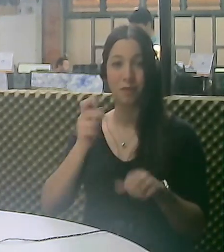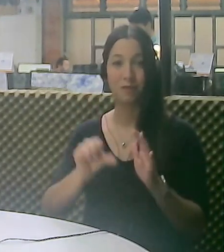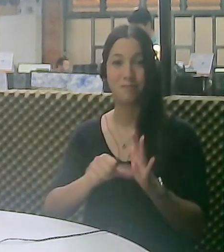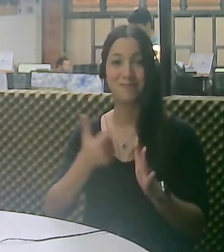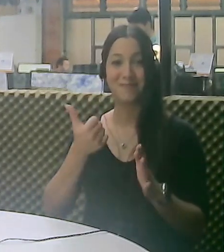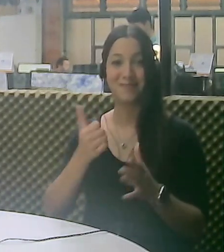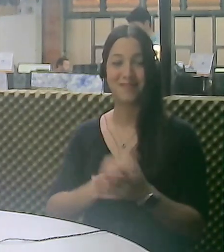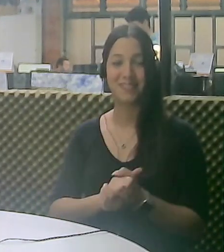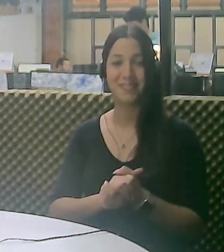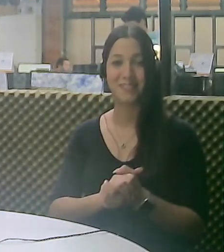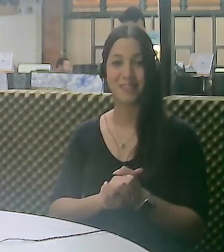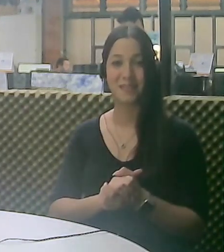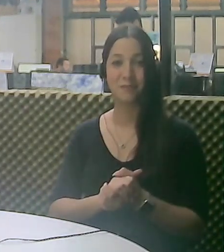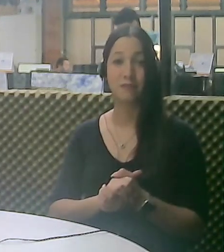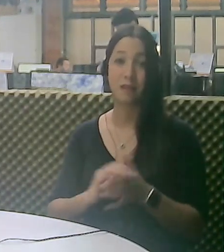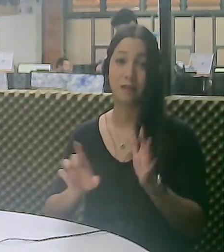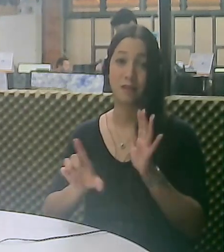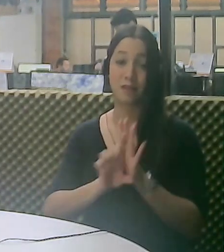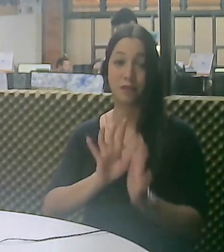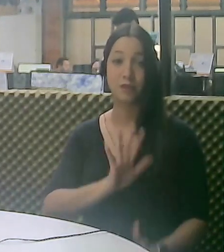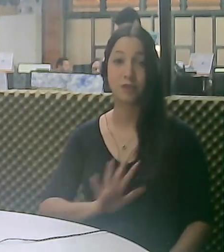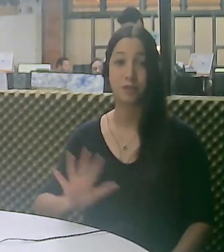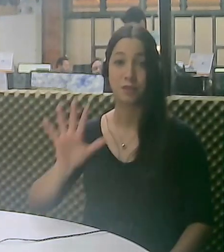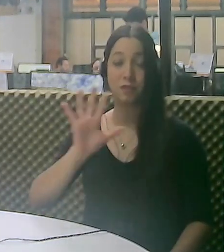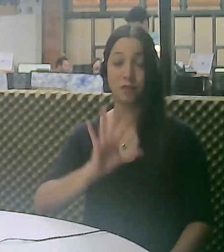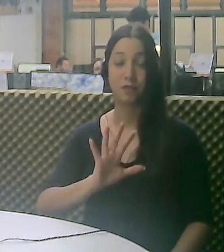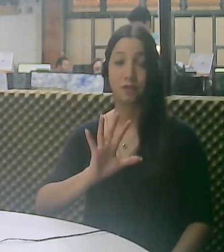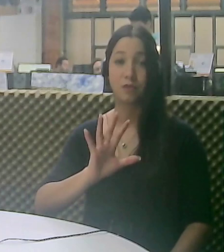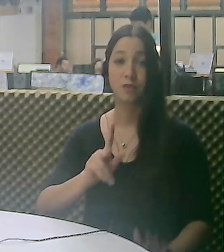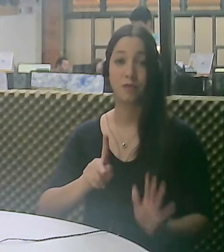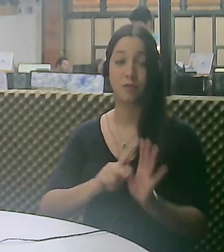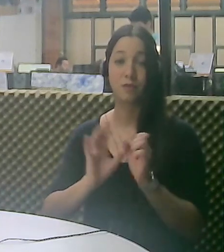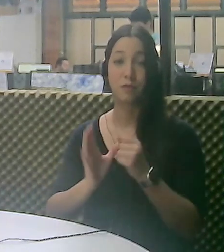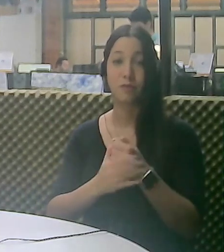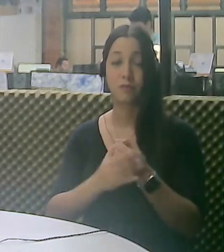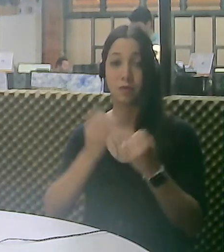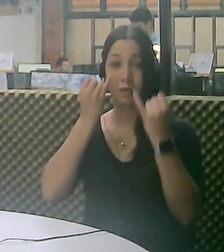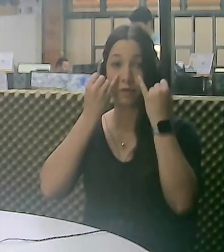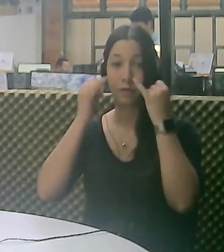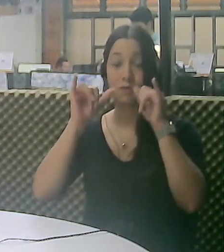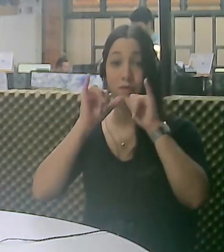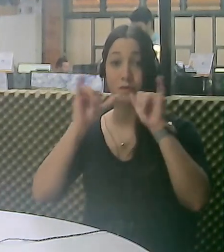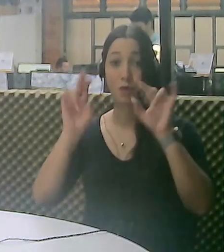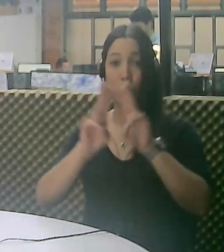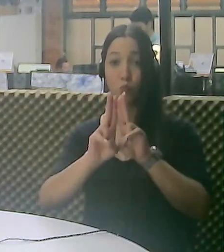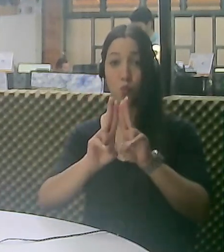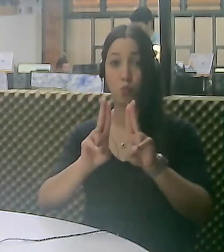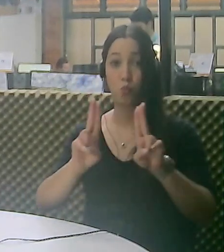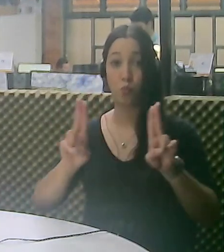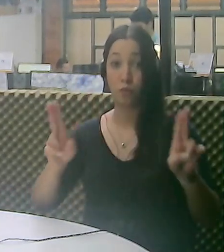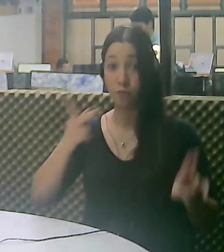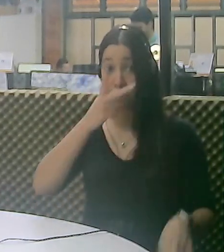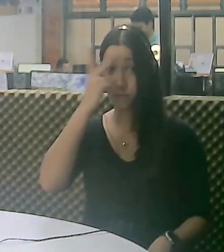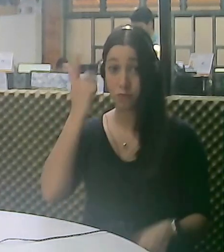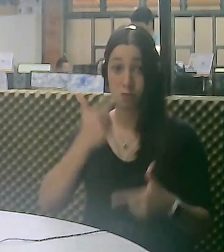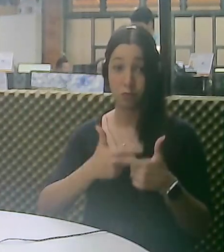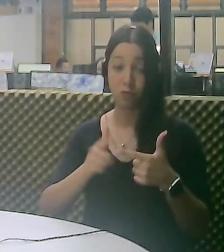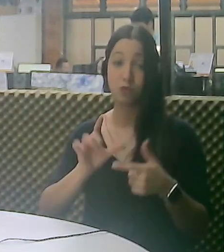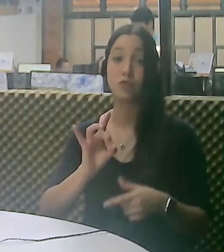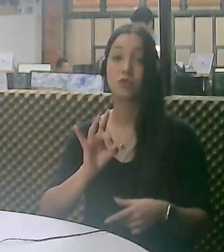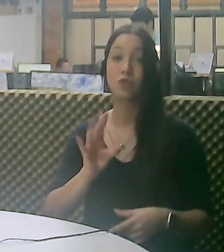primeiro lugar. Devido à Lei Geral de Proteção de Dados, a Prefeitura não mais divulga o nome completo dos sorteados, e